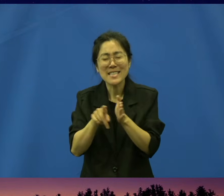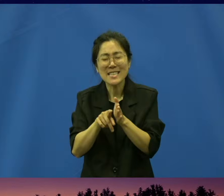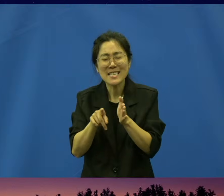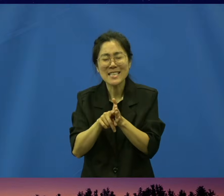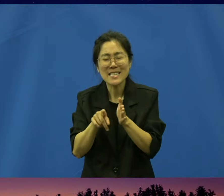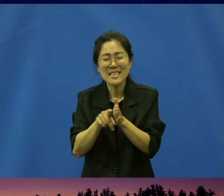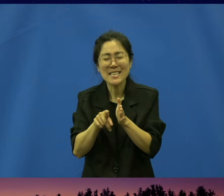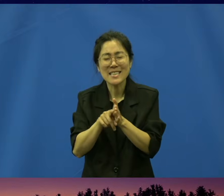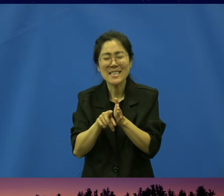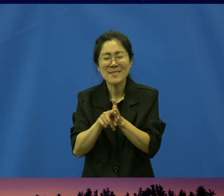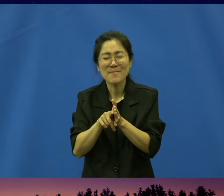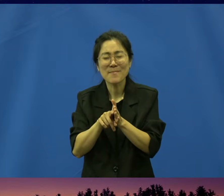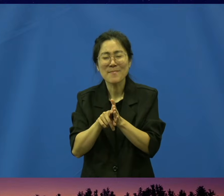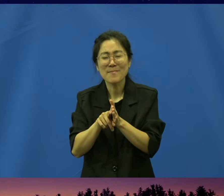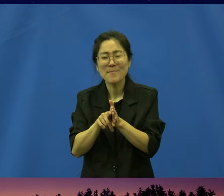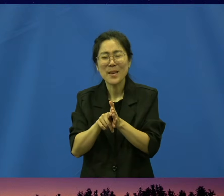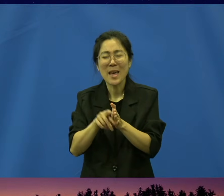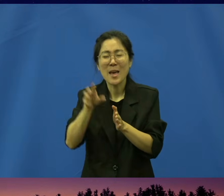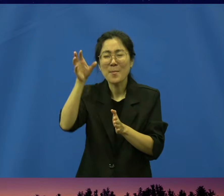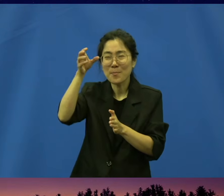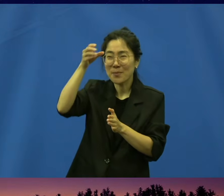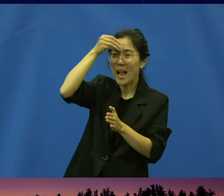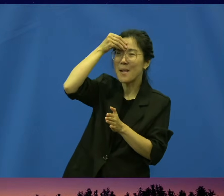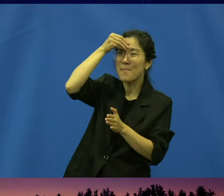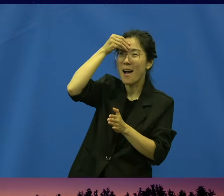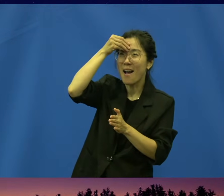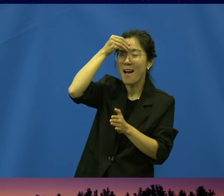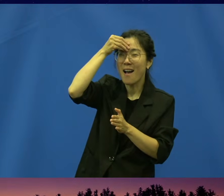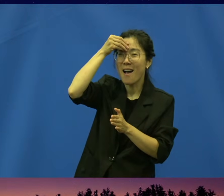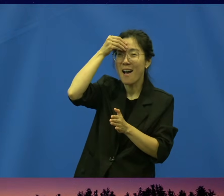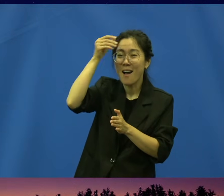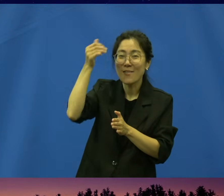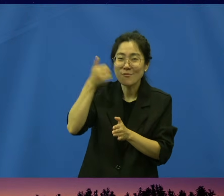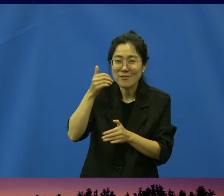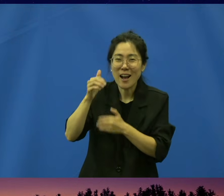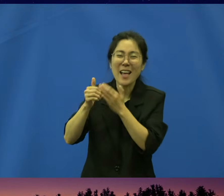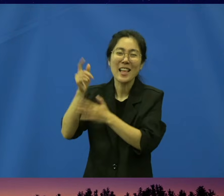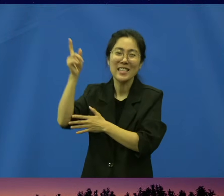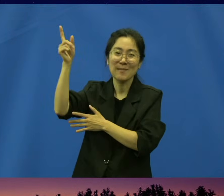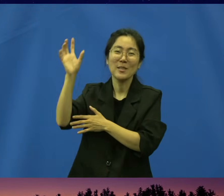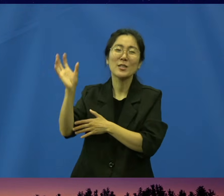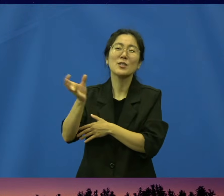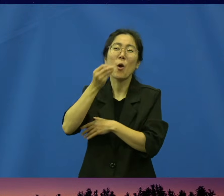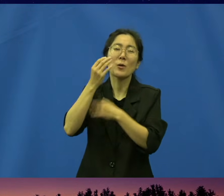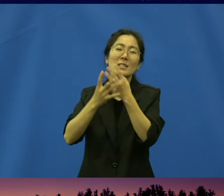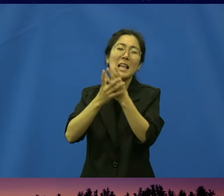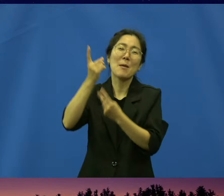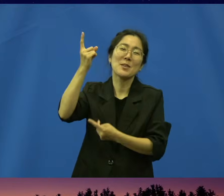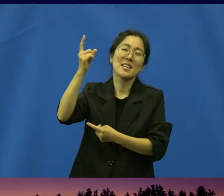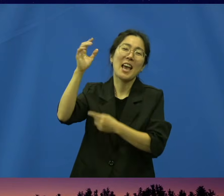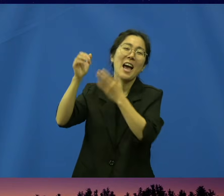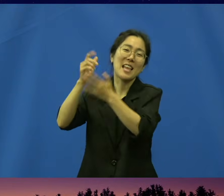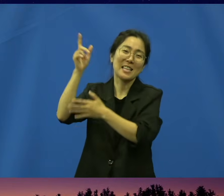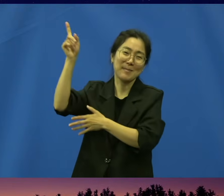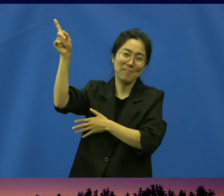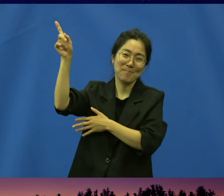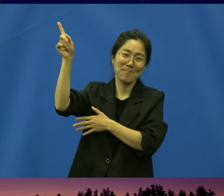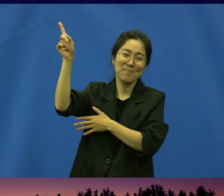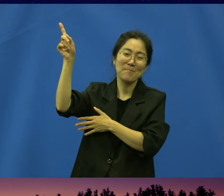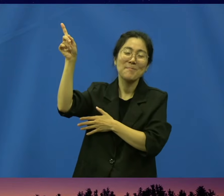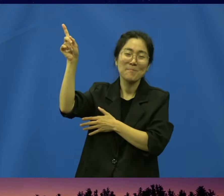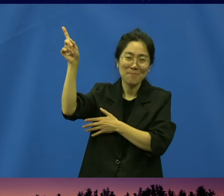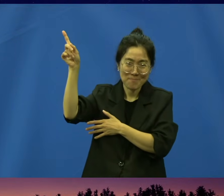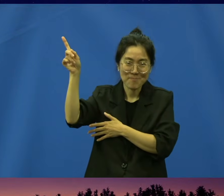하나님이십니다. 성삼위 하나님은 모든 사람이 구원을 받으며 진리를 이루기를 원하시기 때문에 이거 어떻게 할까? 생각을